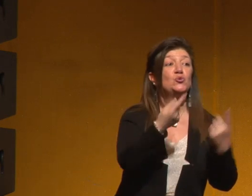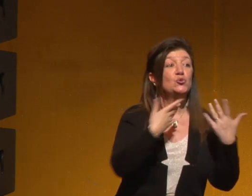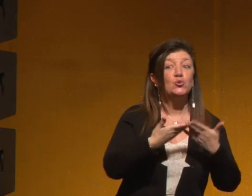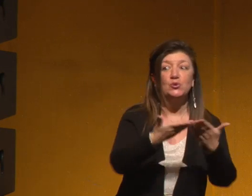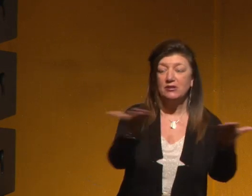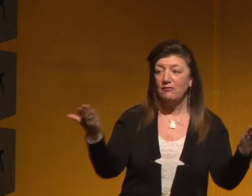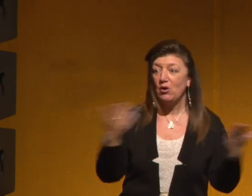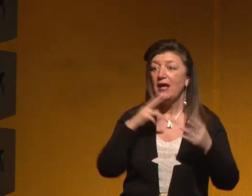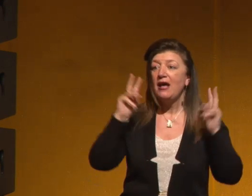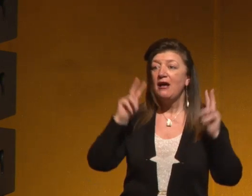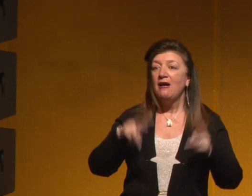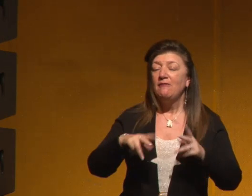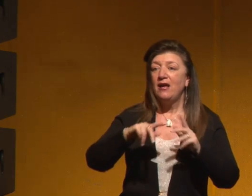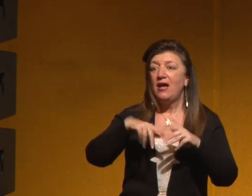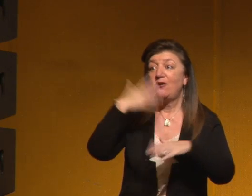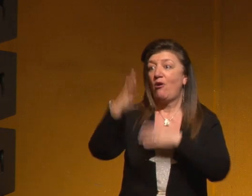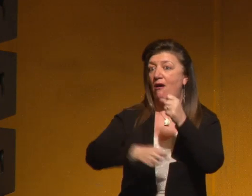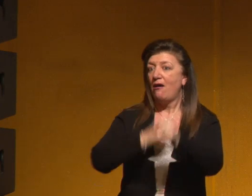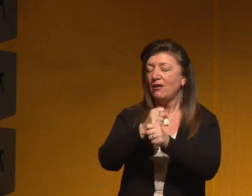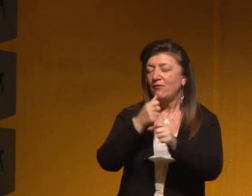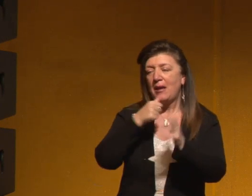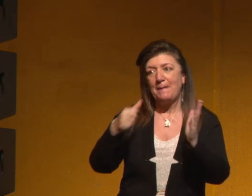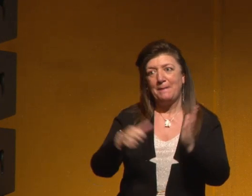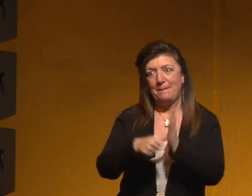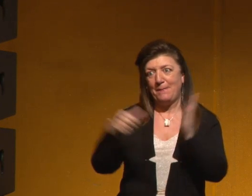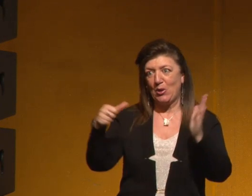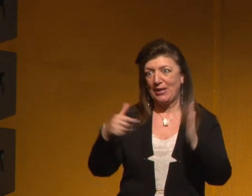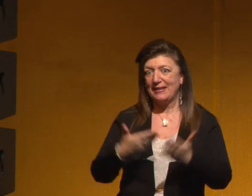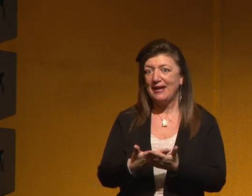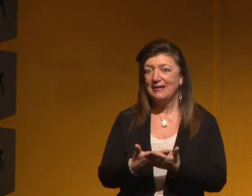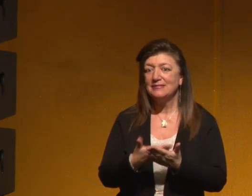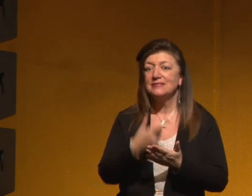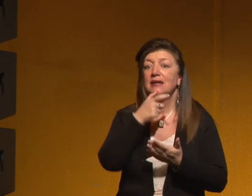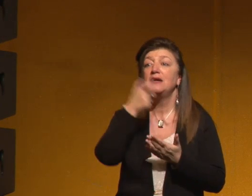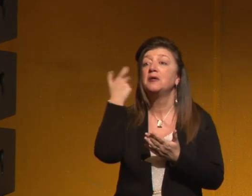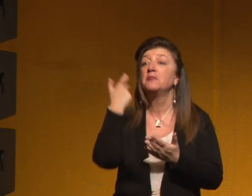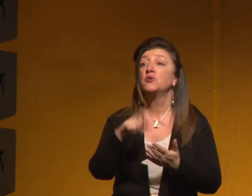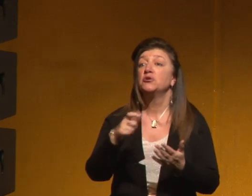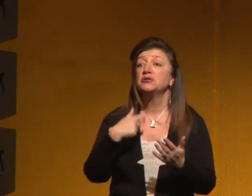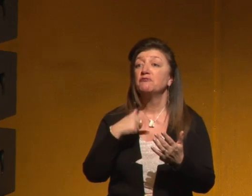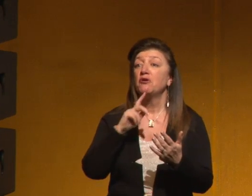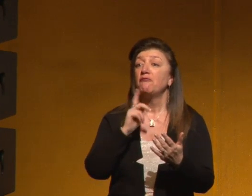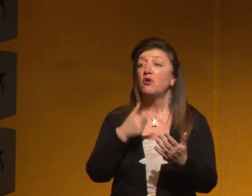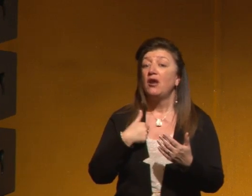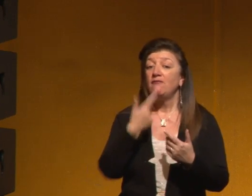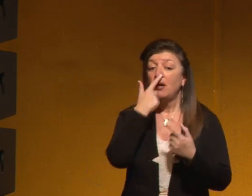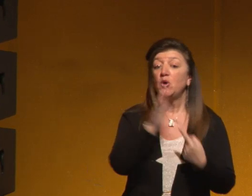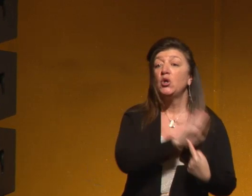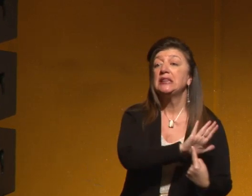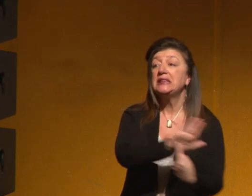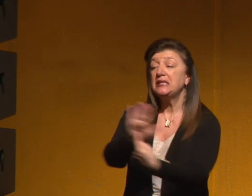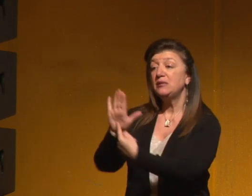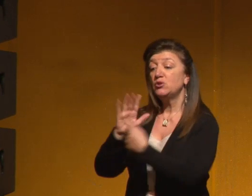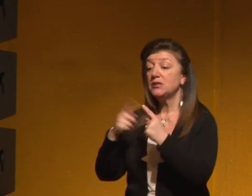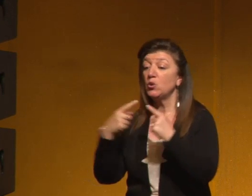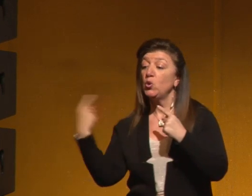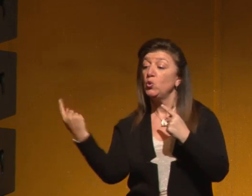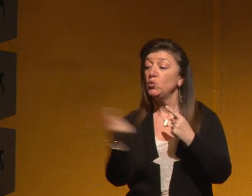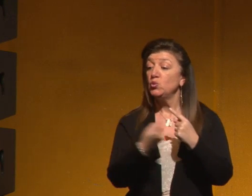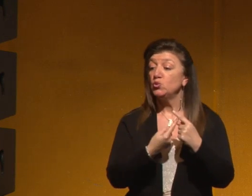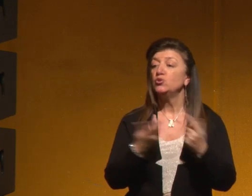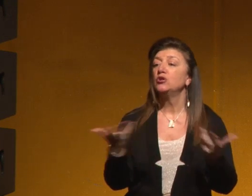ricorrenza importante perché noi volevamo dimostrare a tutti il